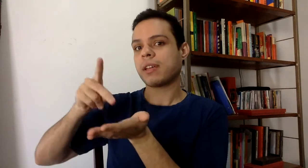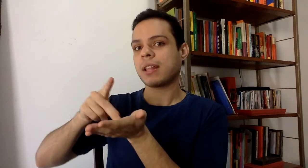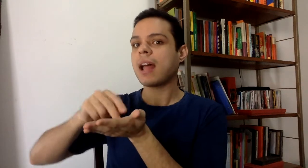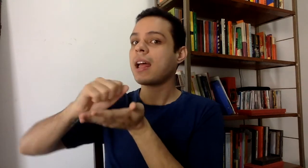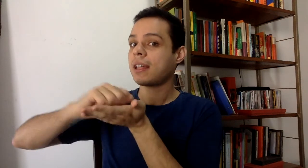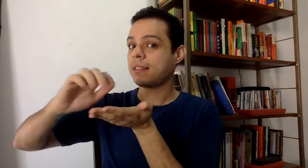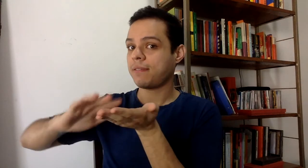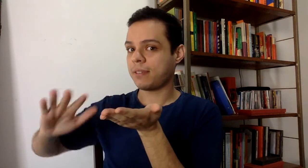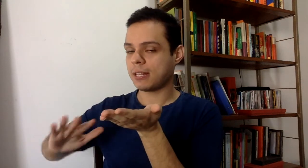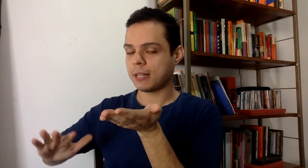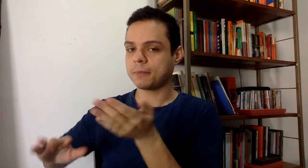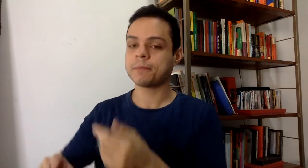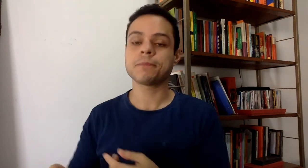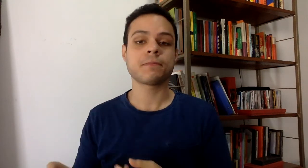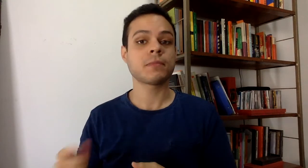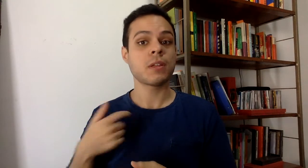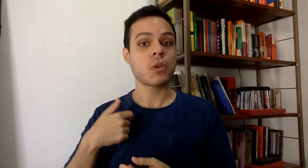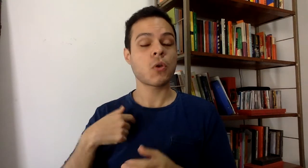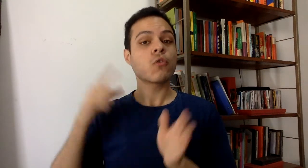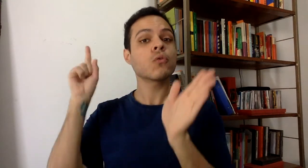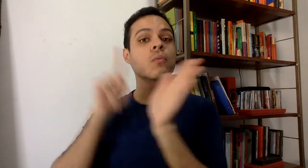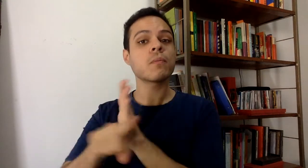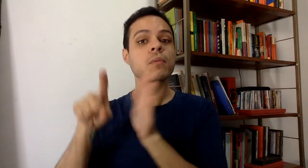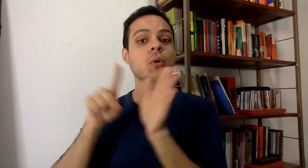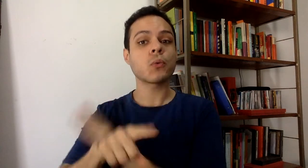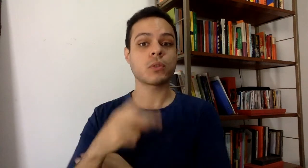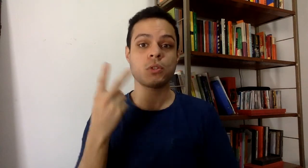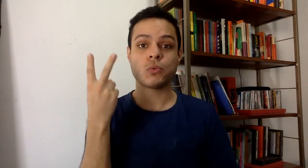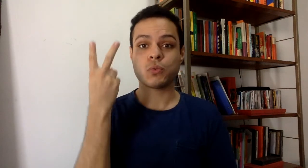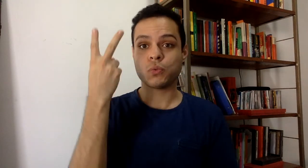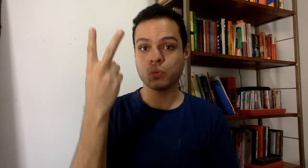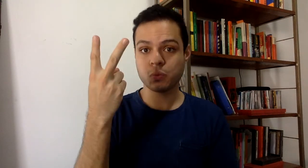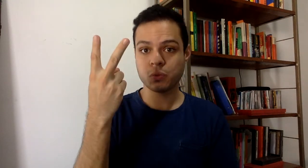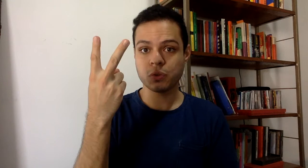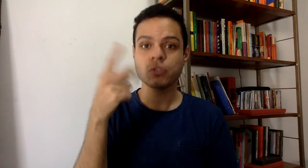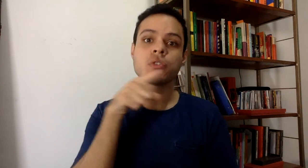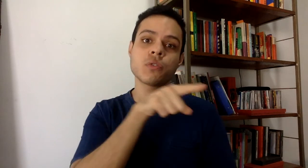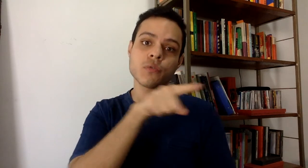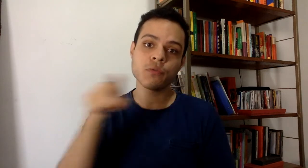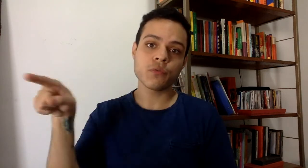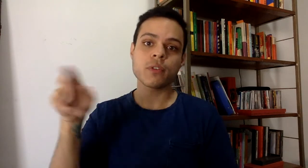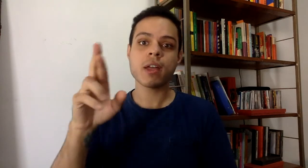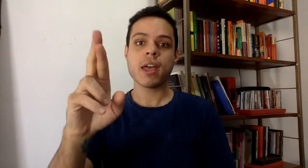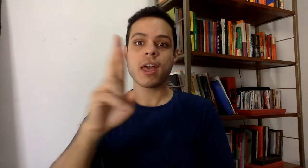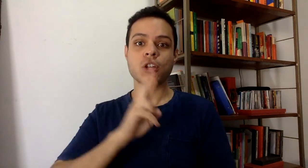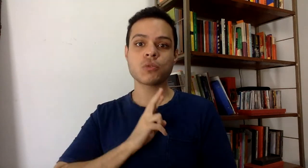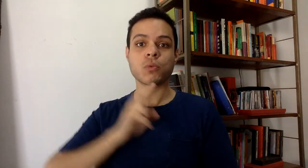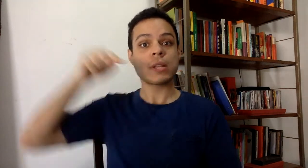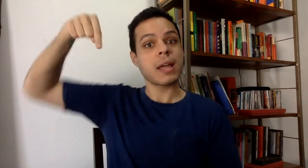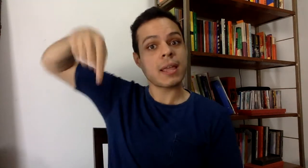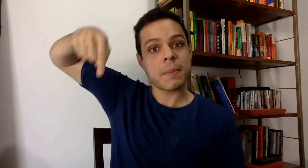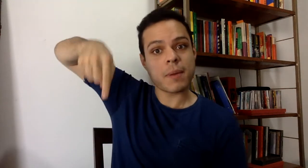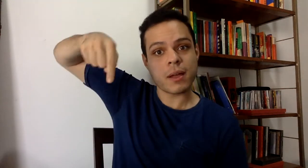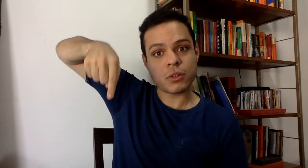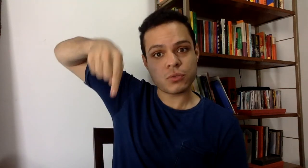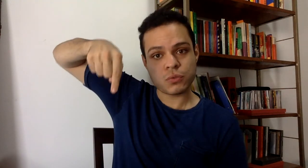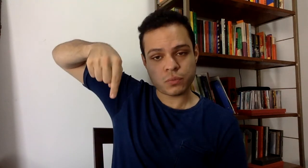E agora vem o momento da atividade. A atividade tem duas perguntas que eu vou pedir para vocês responderem